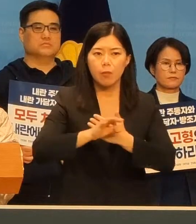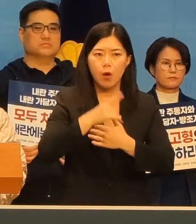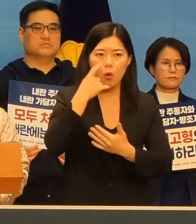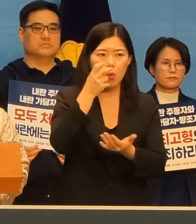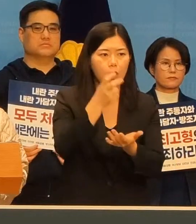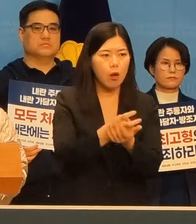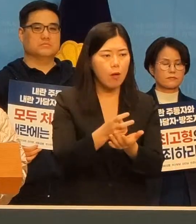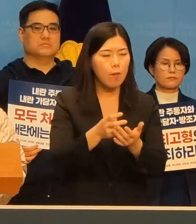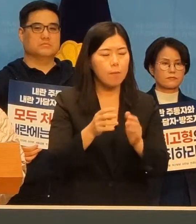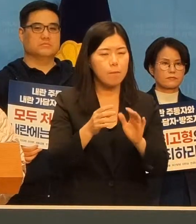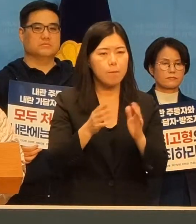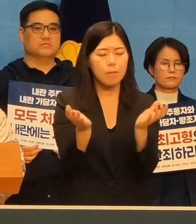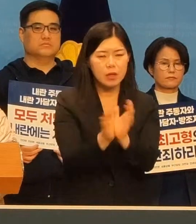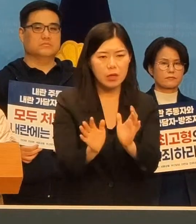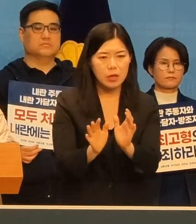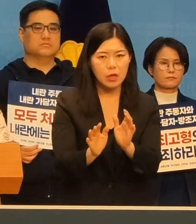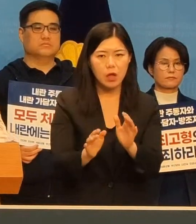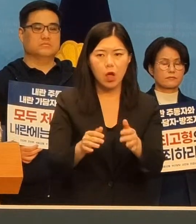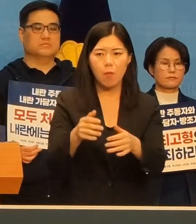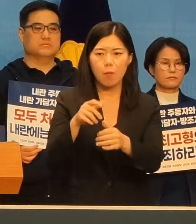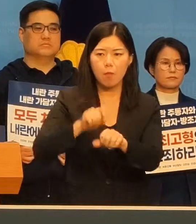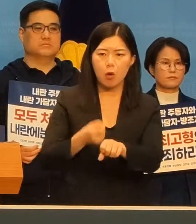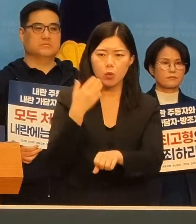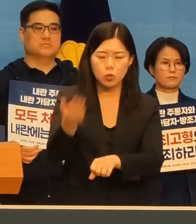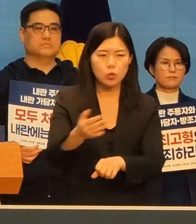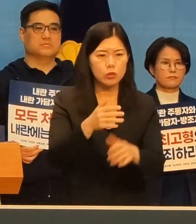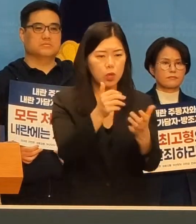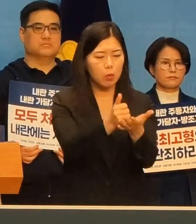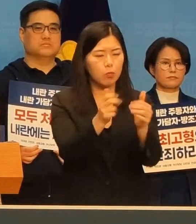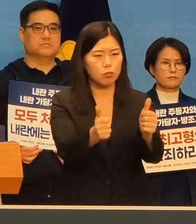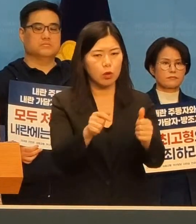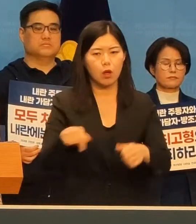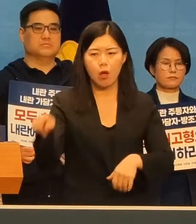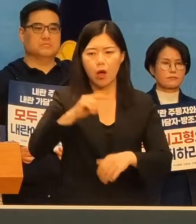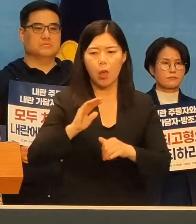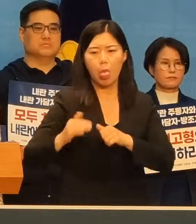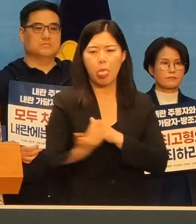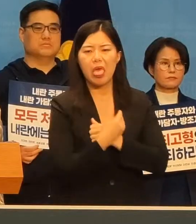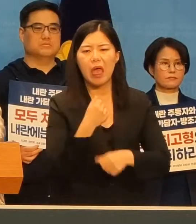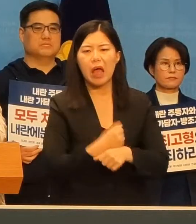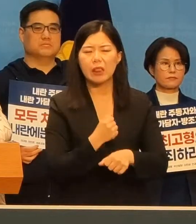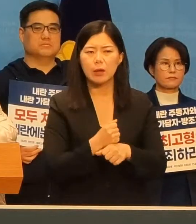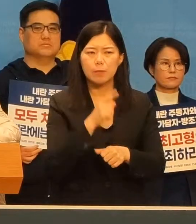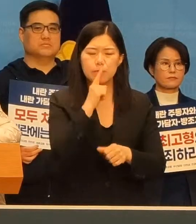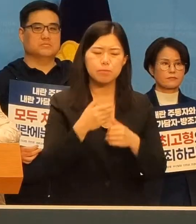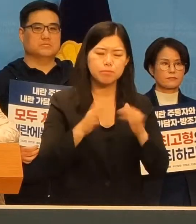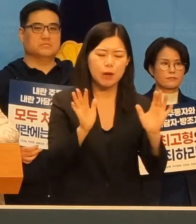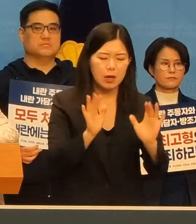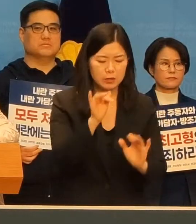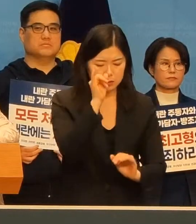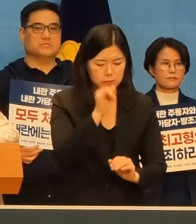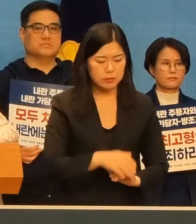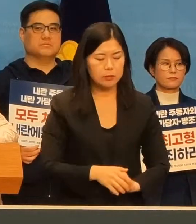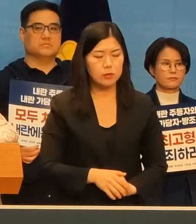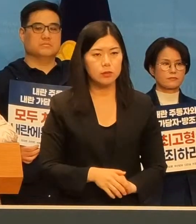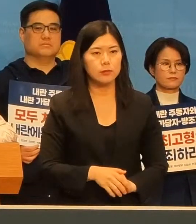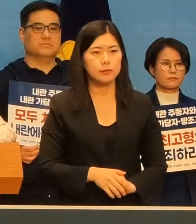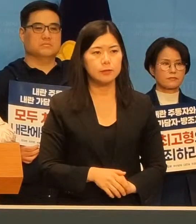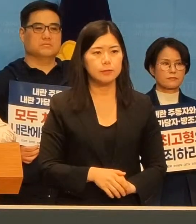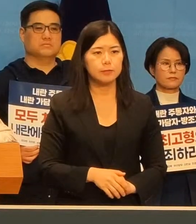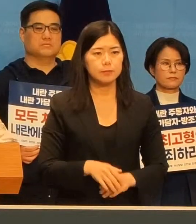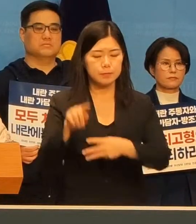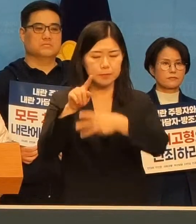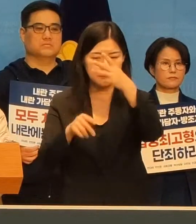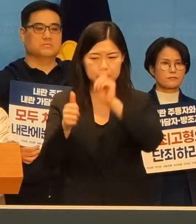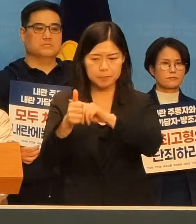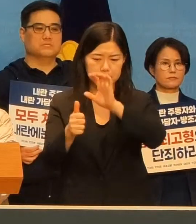위법한 내란을 처벌해야 할 사법부가 도리어 내란 세력을 옹호한다는 비판을 피할 수 없을 것입니다.